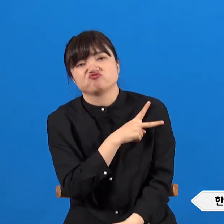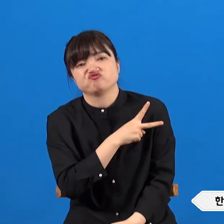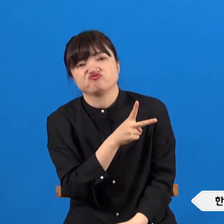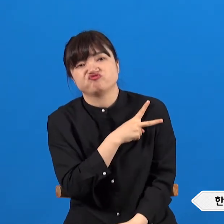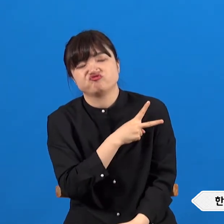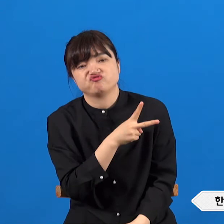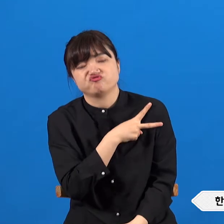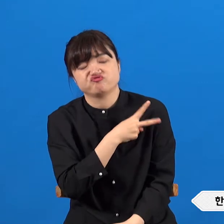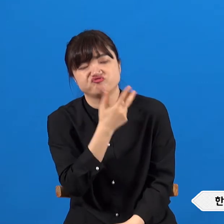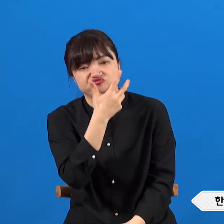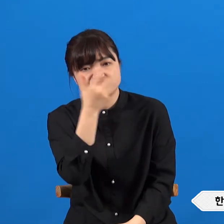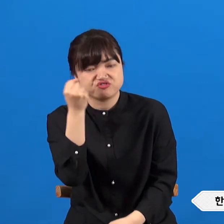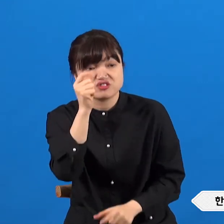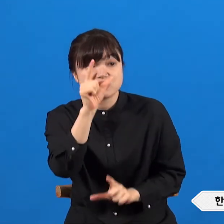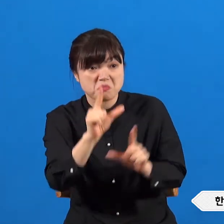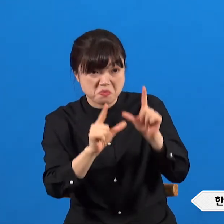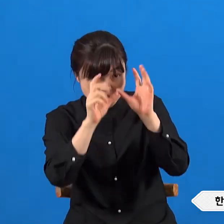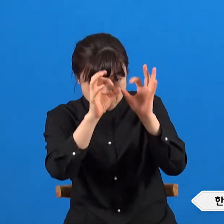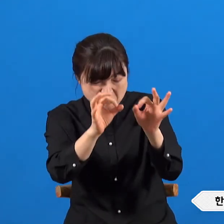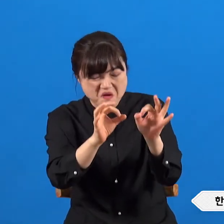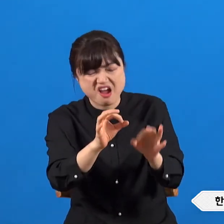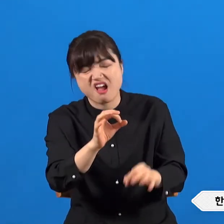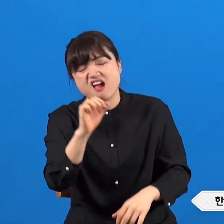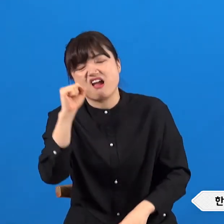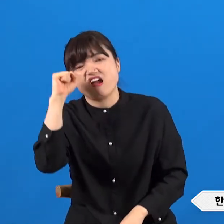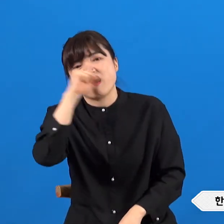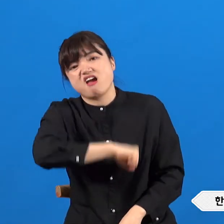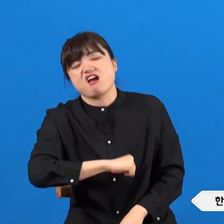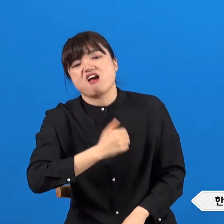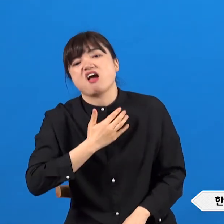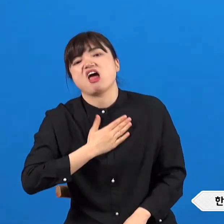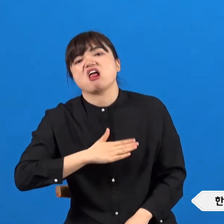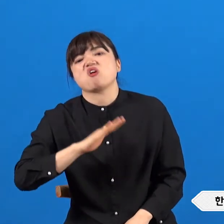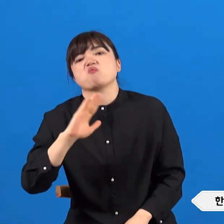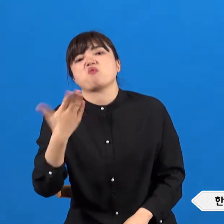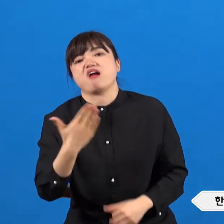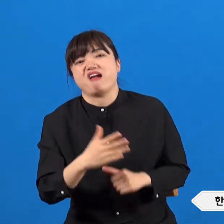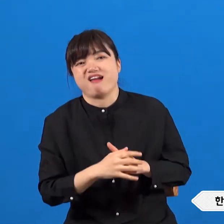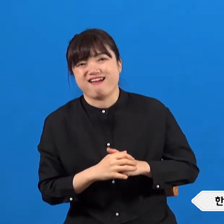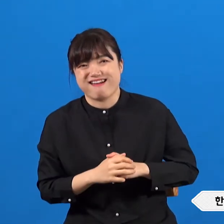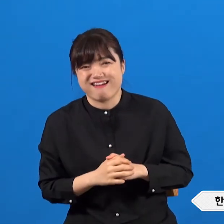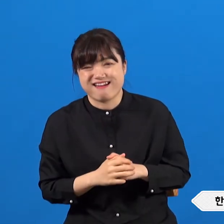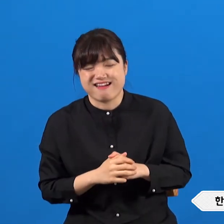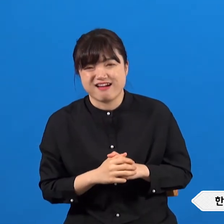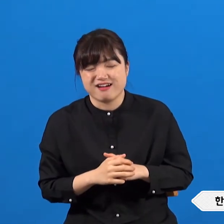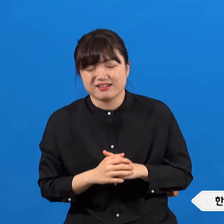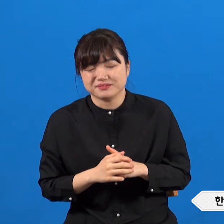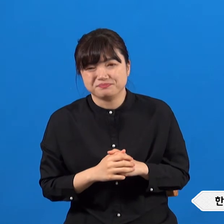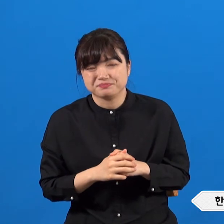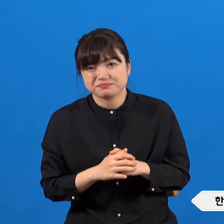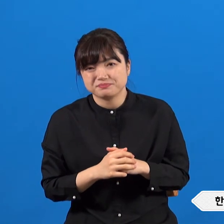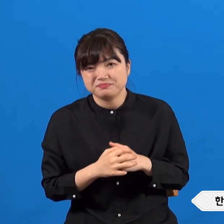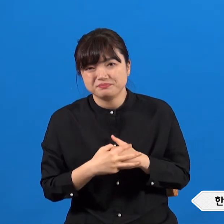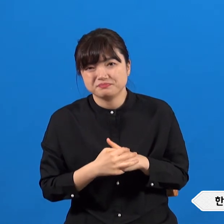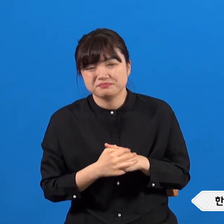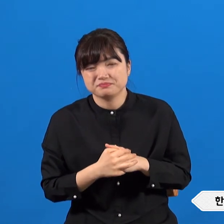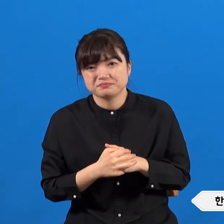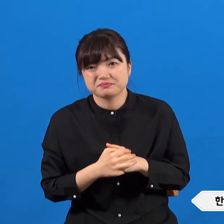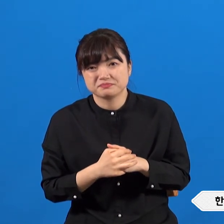그 노숙자를 대하는 그 험한 태도에서 그의 본심이 그대로 드러났기